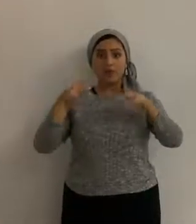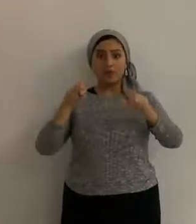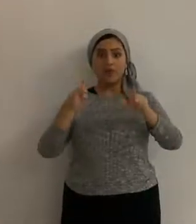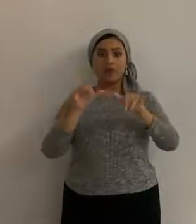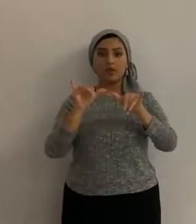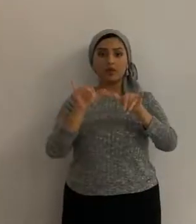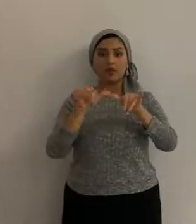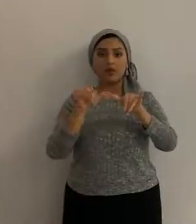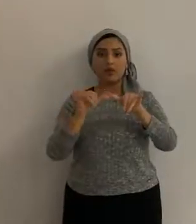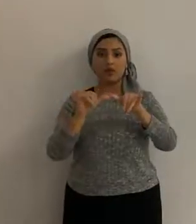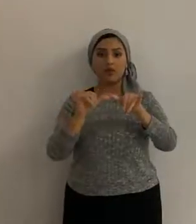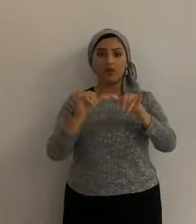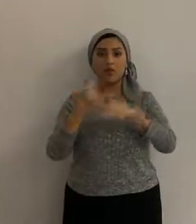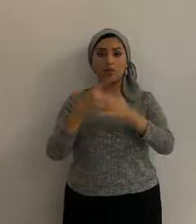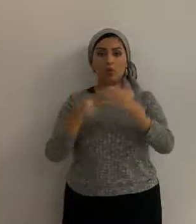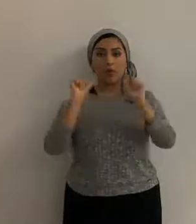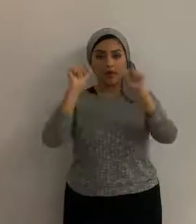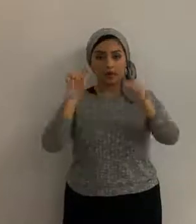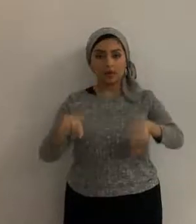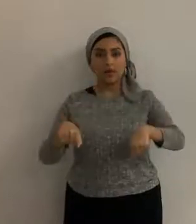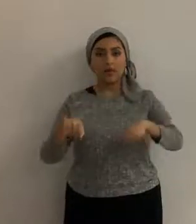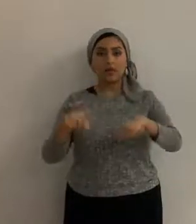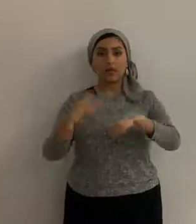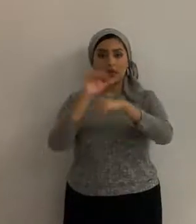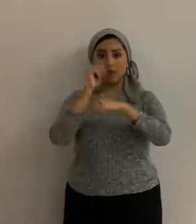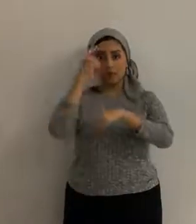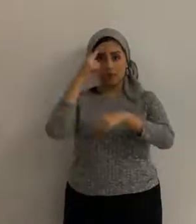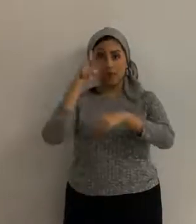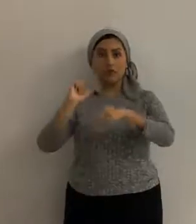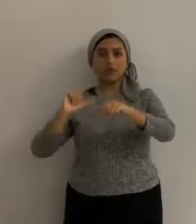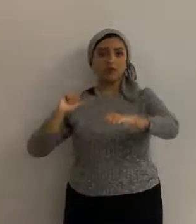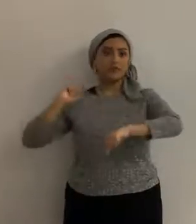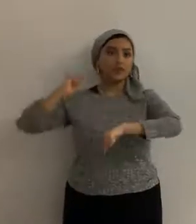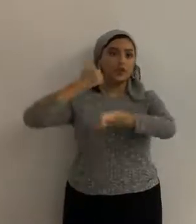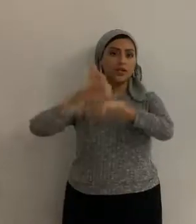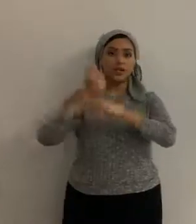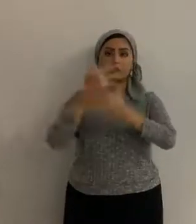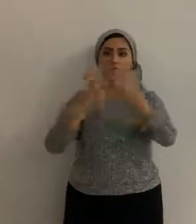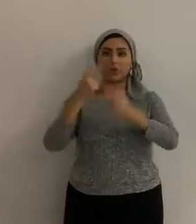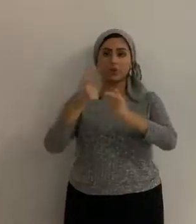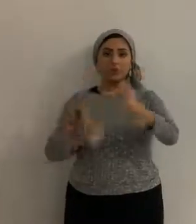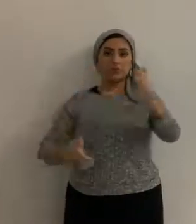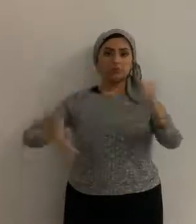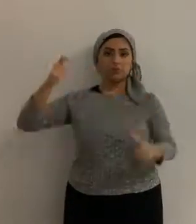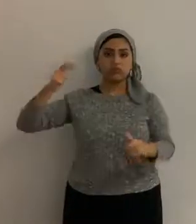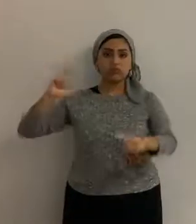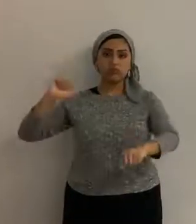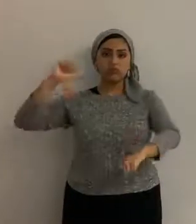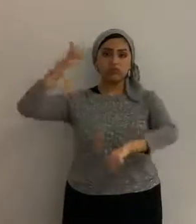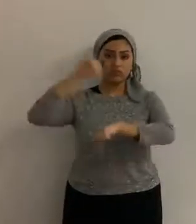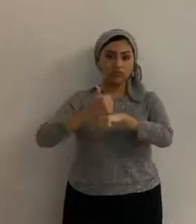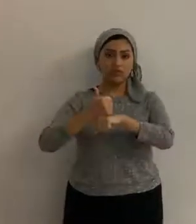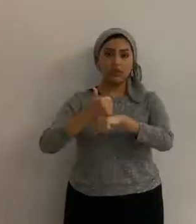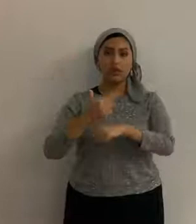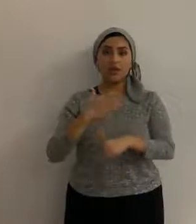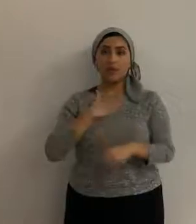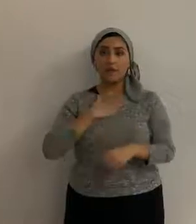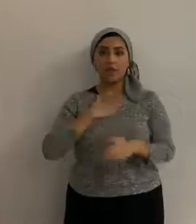sus capacidades para construir algo más grande. Eso es lo que yo les